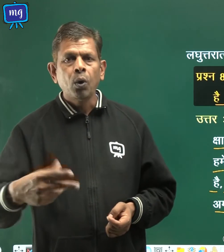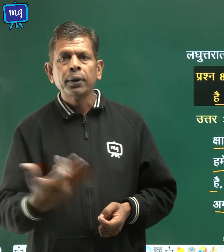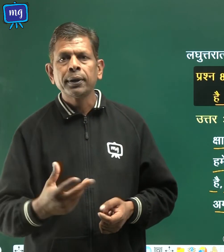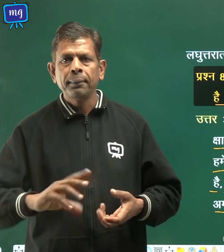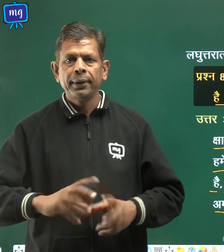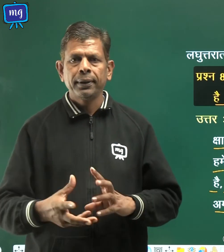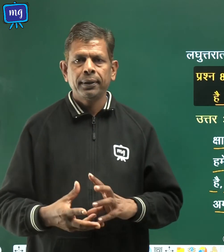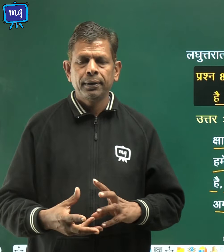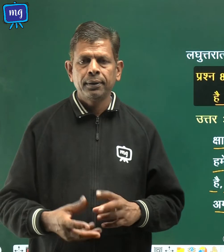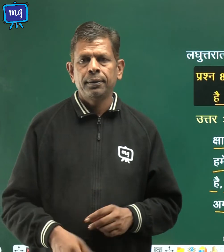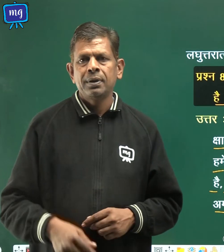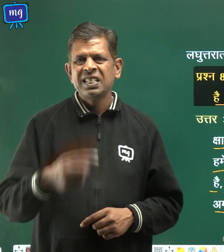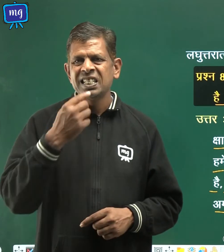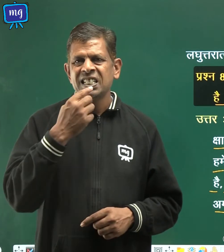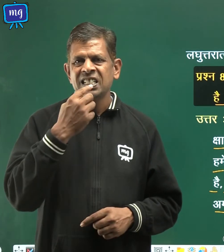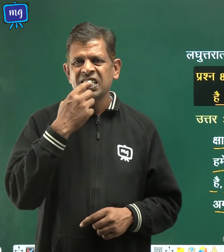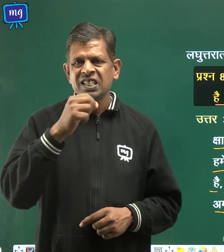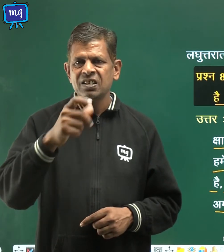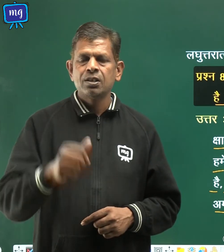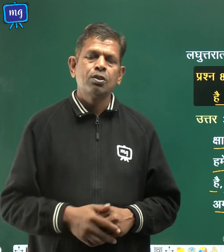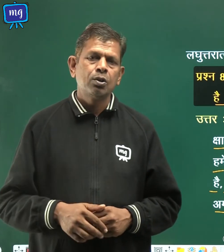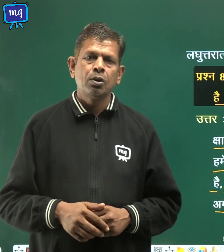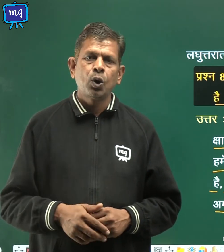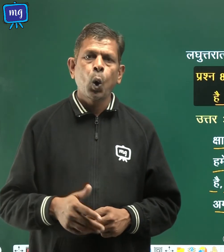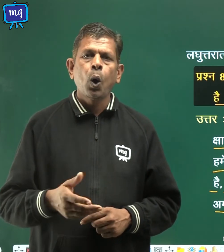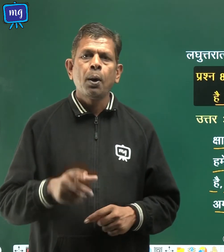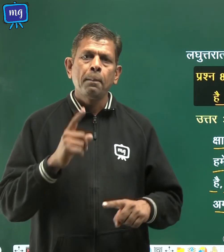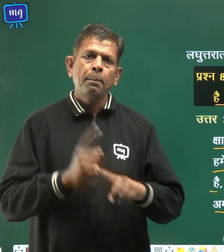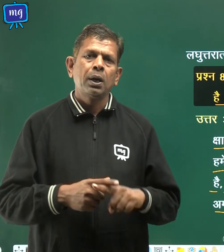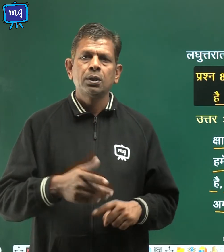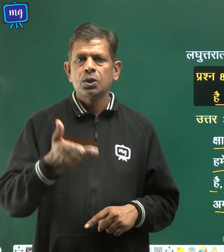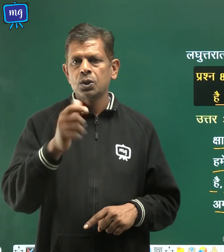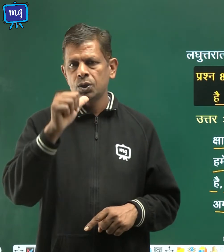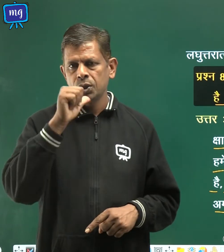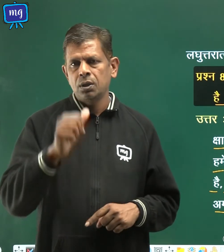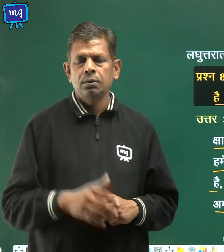है? लवण प्लस जल।